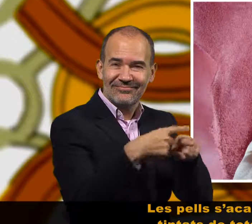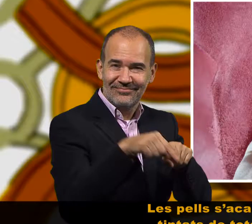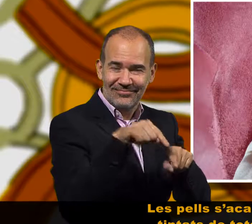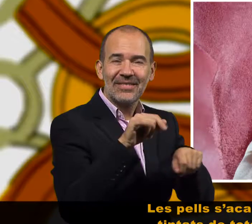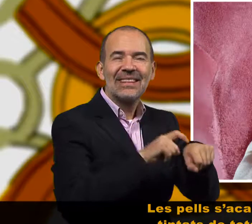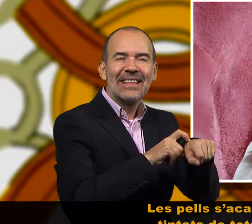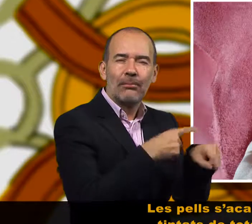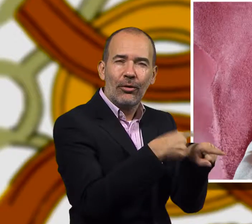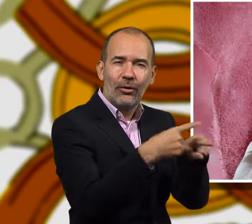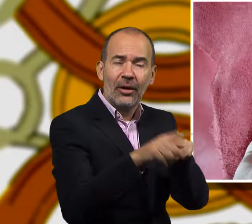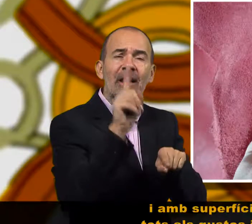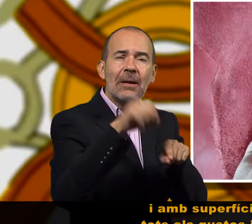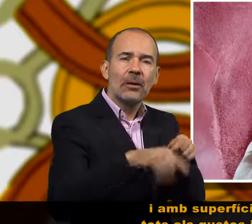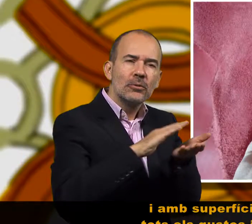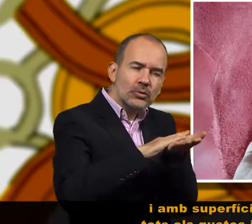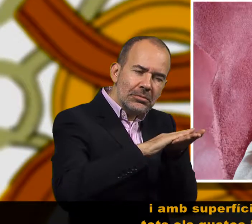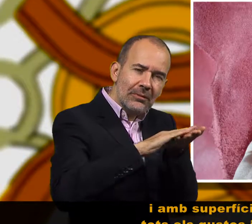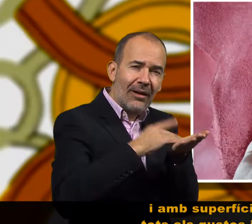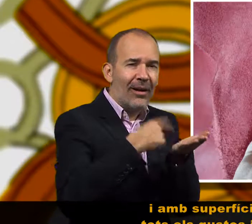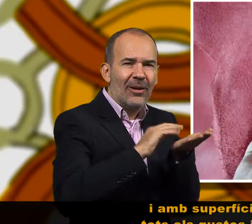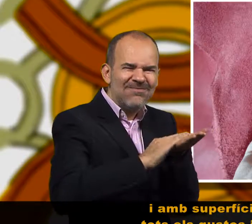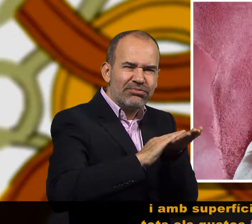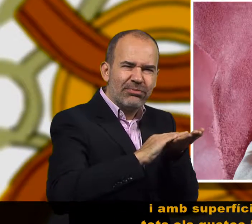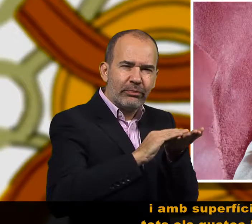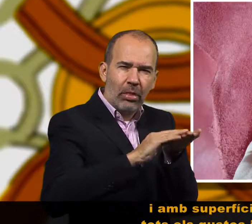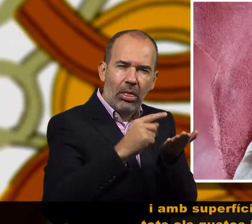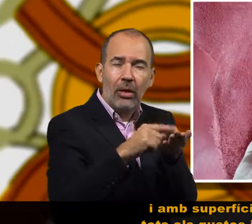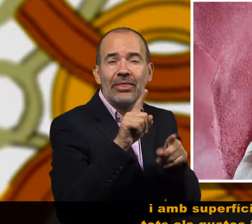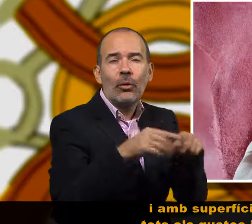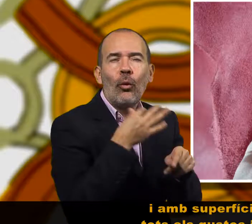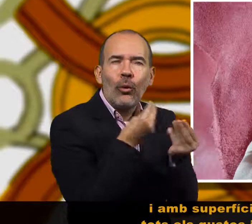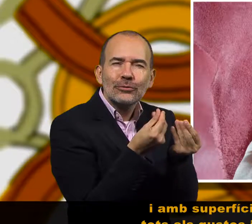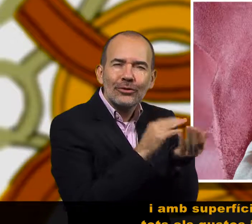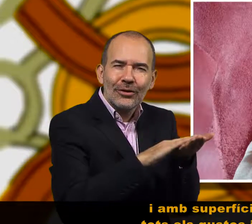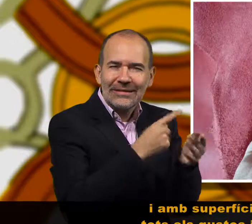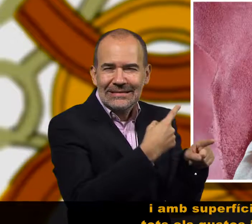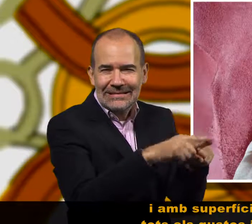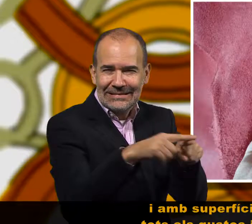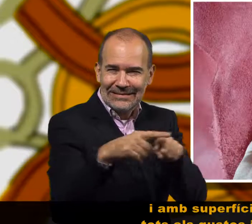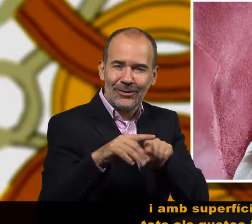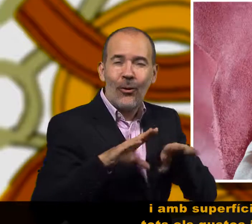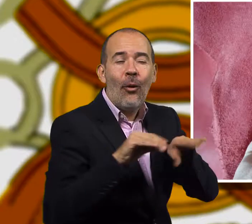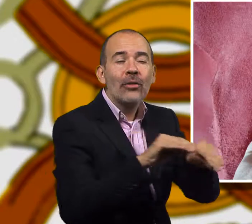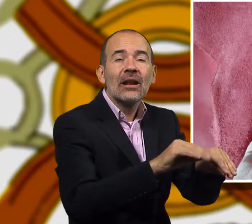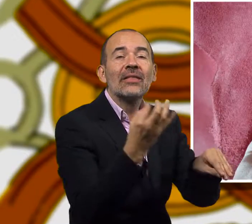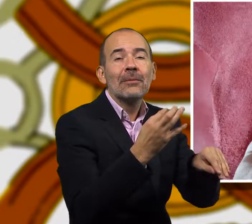las pieles sacaban a mi tintados totalmente y en superficies para todos los gustos y utilidades